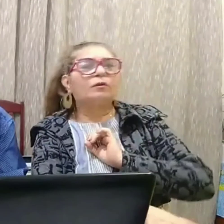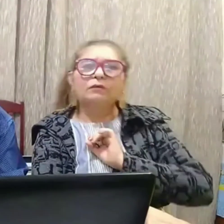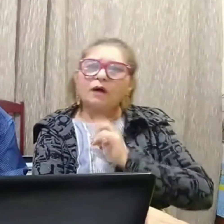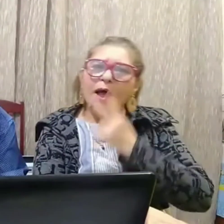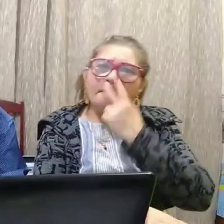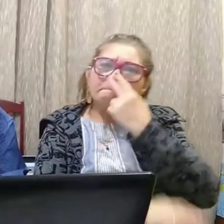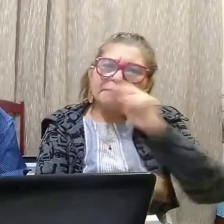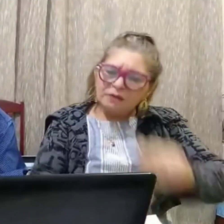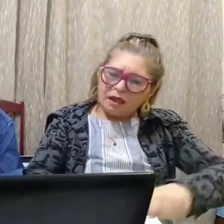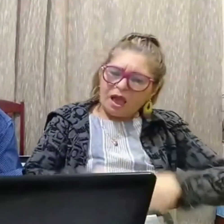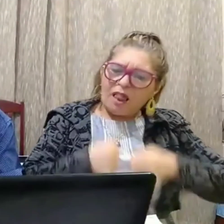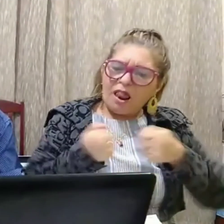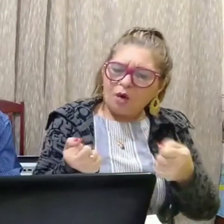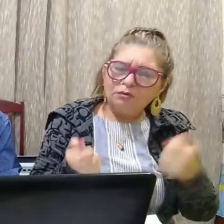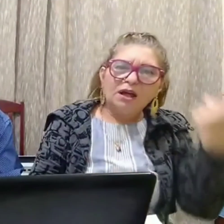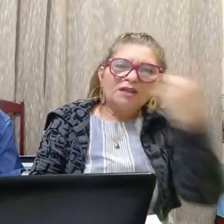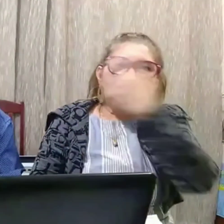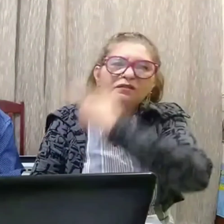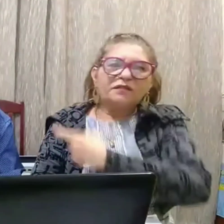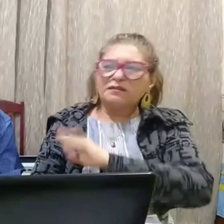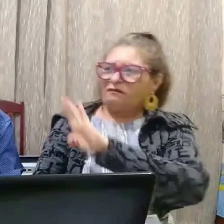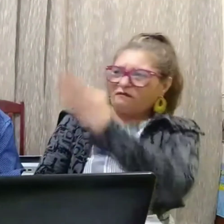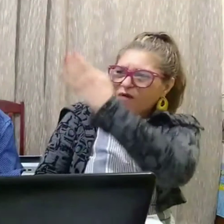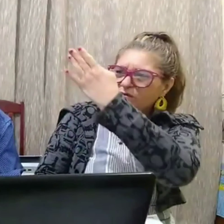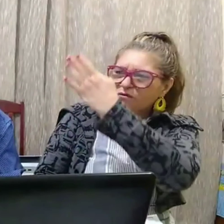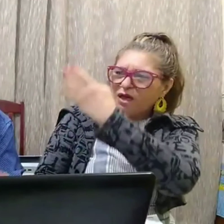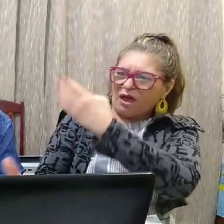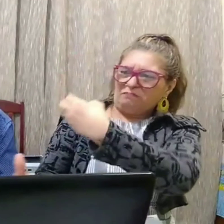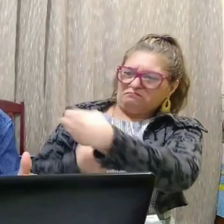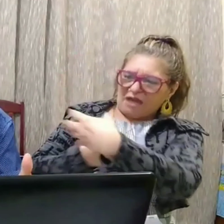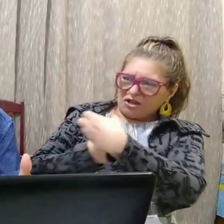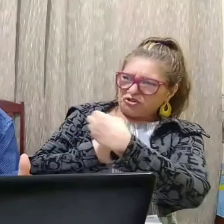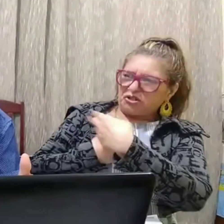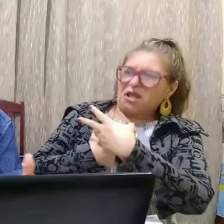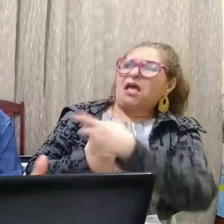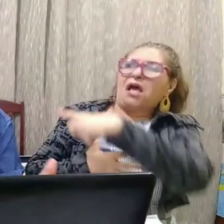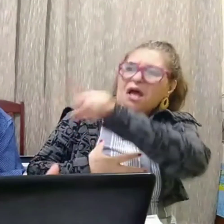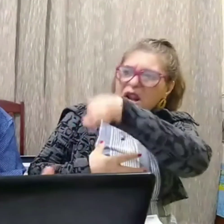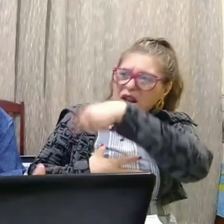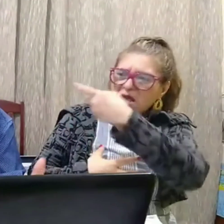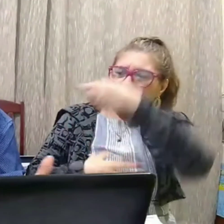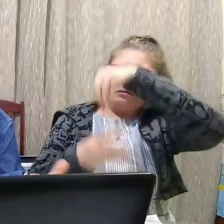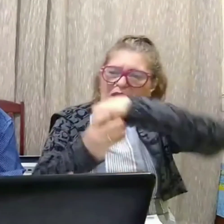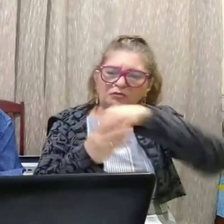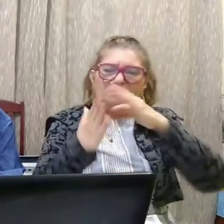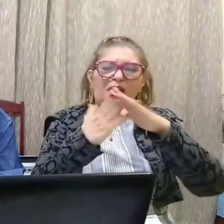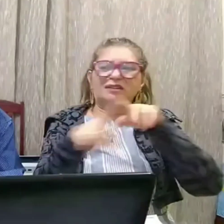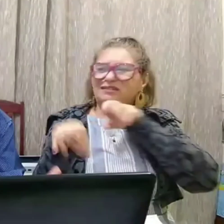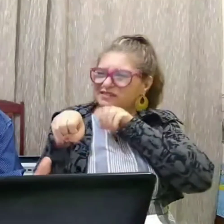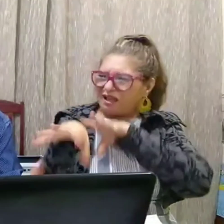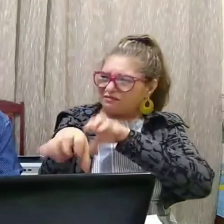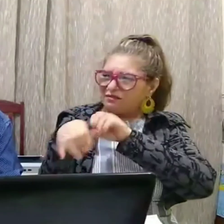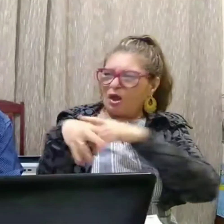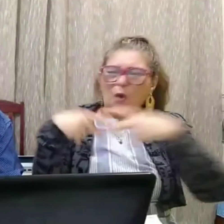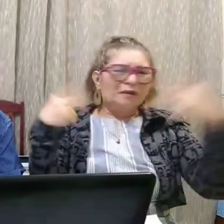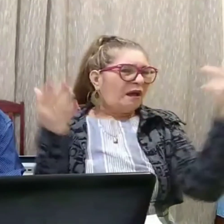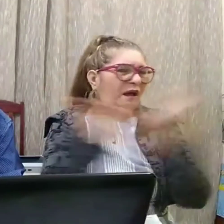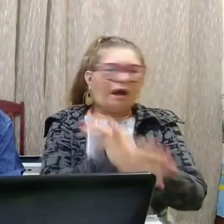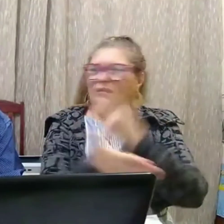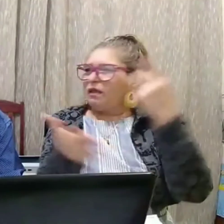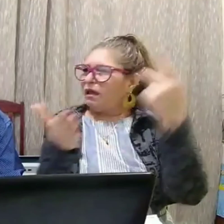luta demorada contra os falsos mestres, aqueles que estavam lá no meio da igreja ensinando as coisas contrárias